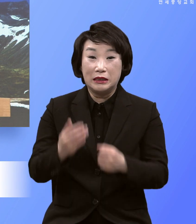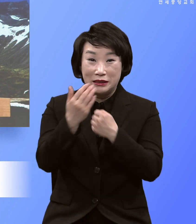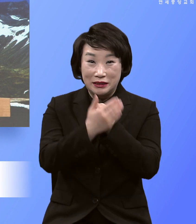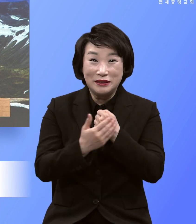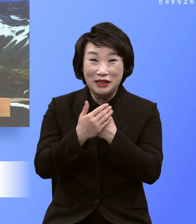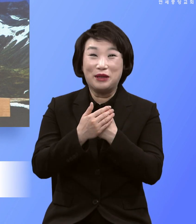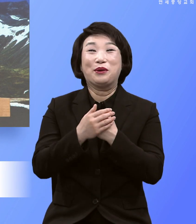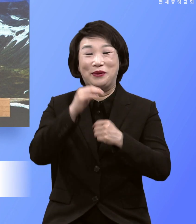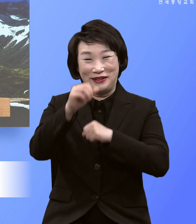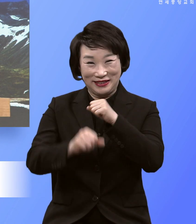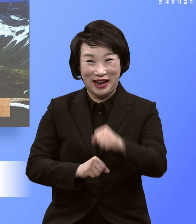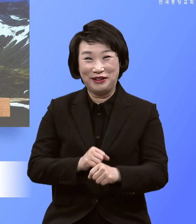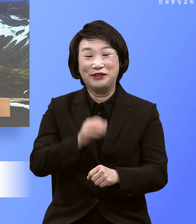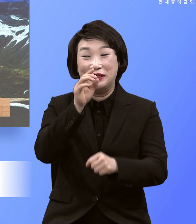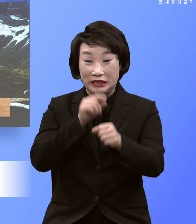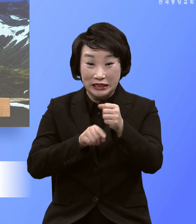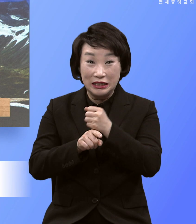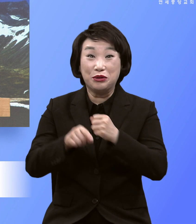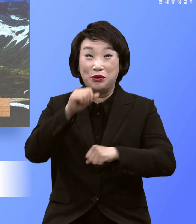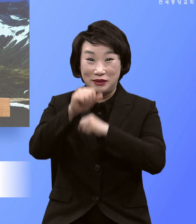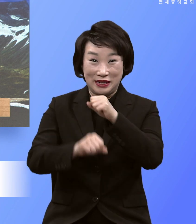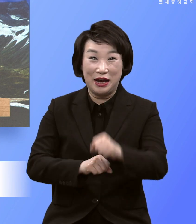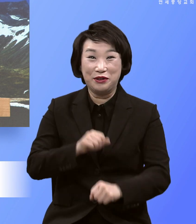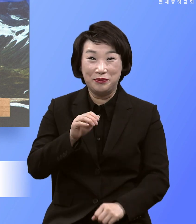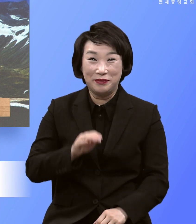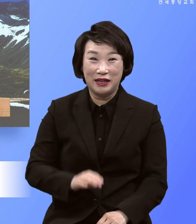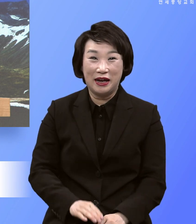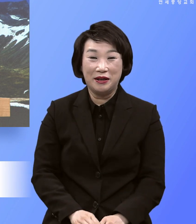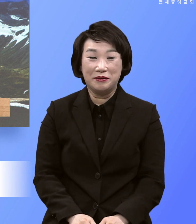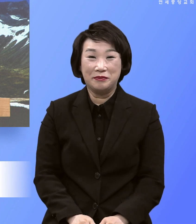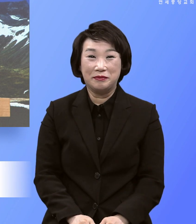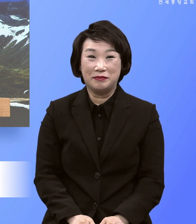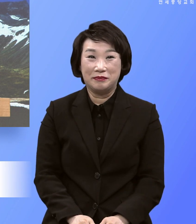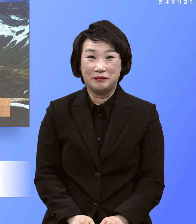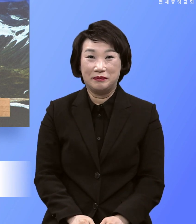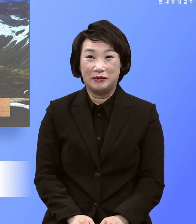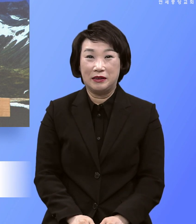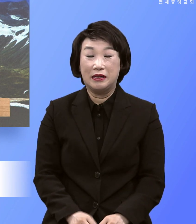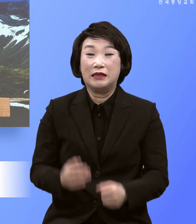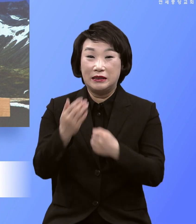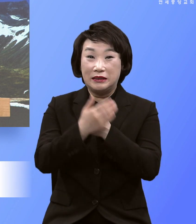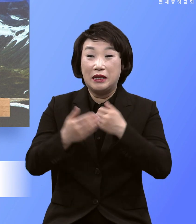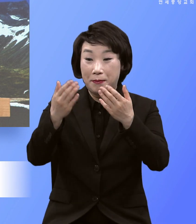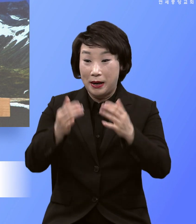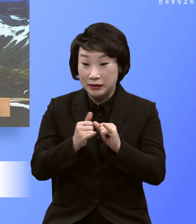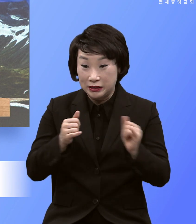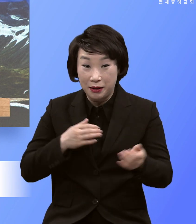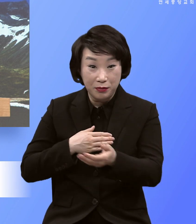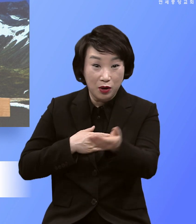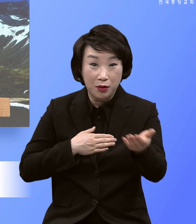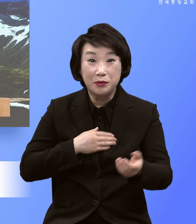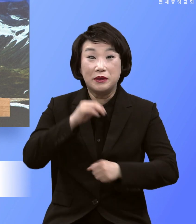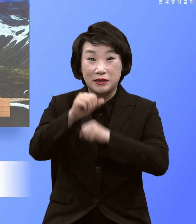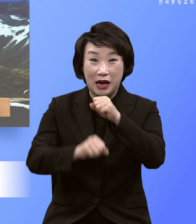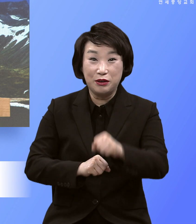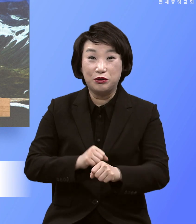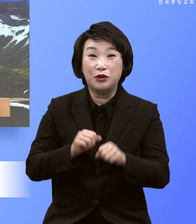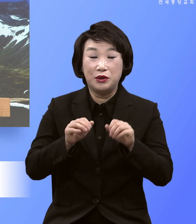은혜도 자유, 진리도 자유입니다. 은혜 받은 자가